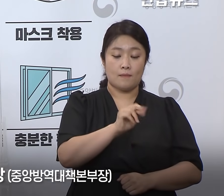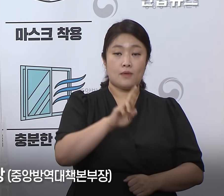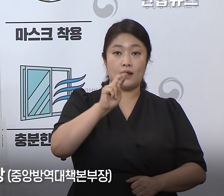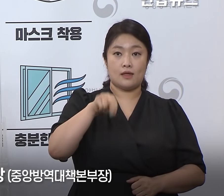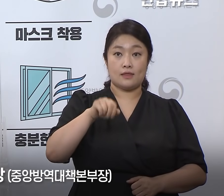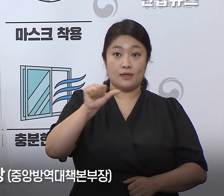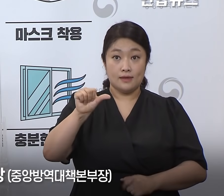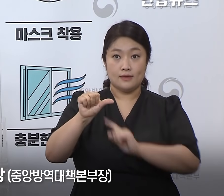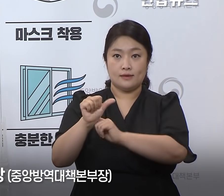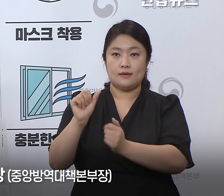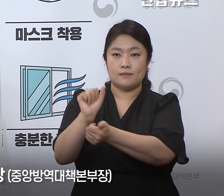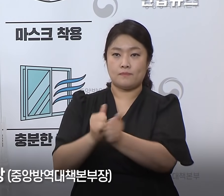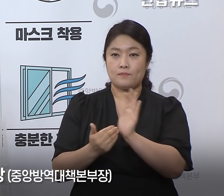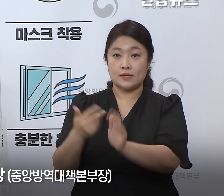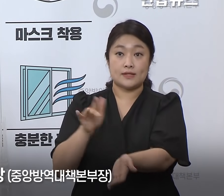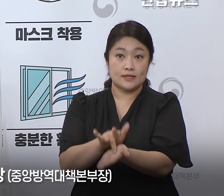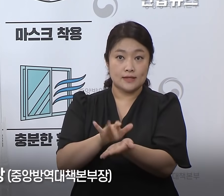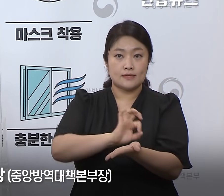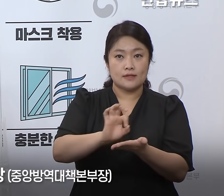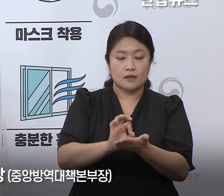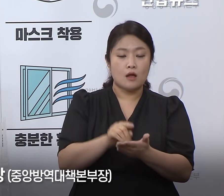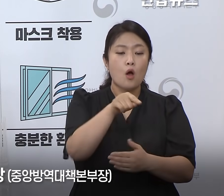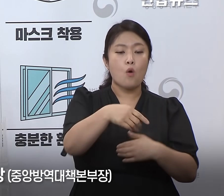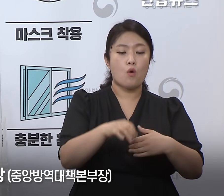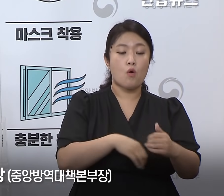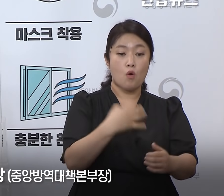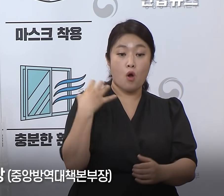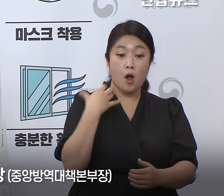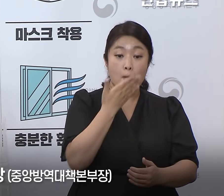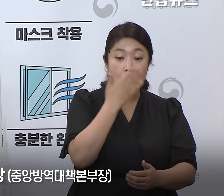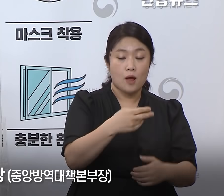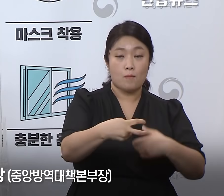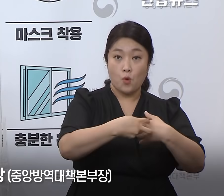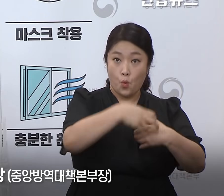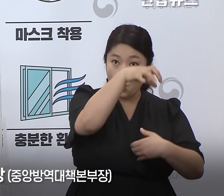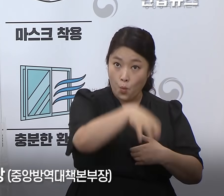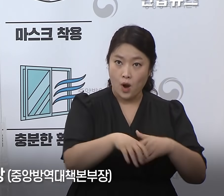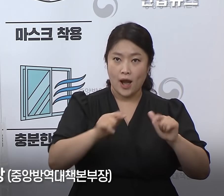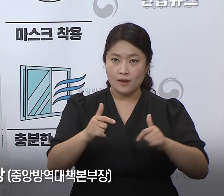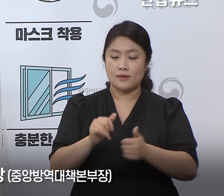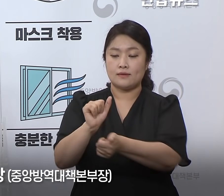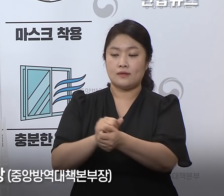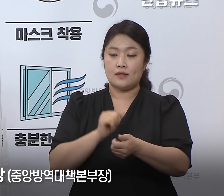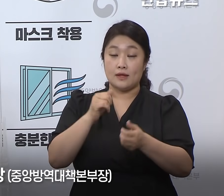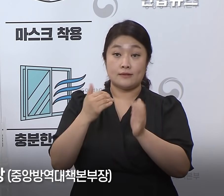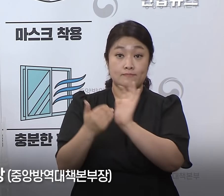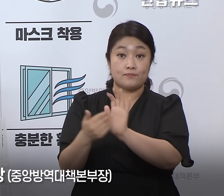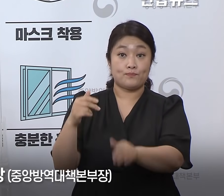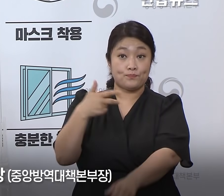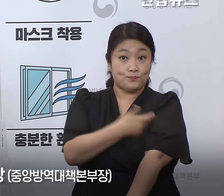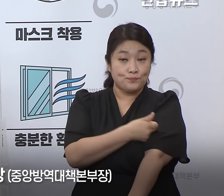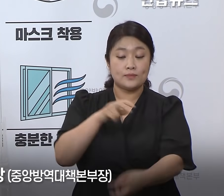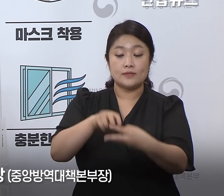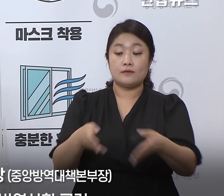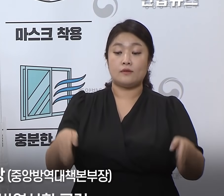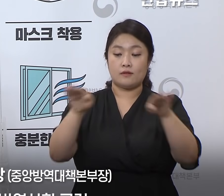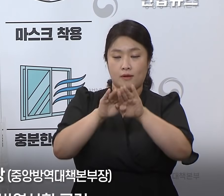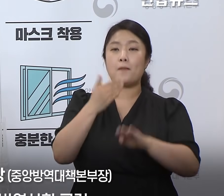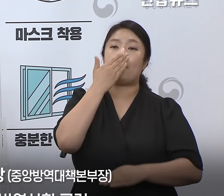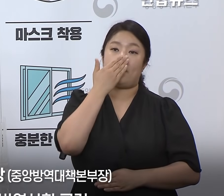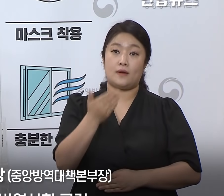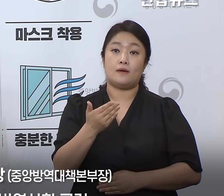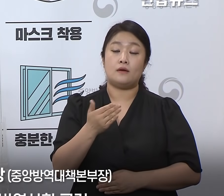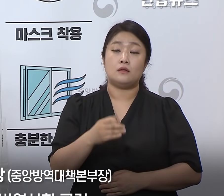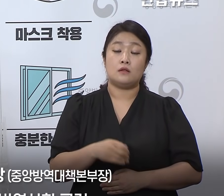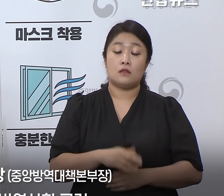a 백신을 통해 위탁 의료기관 또는 예방접종 센타에서 접종을 받으실 수 있습니다 이에